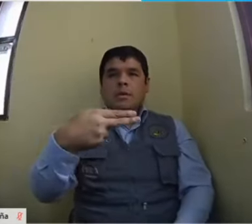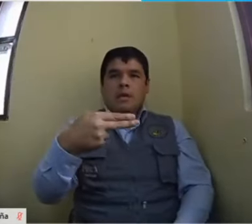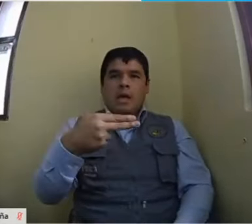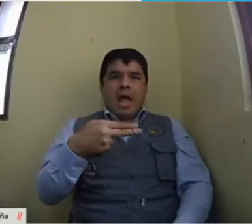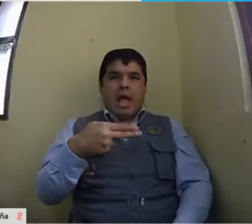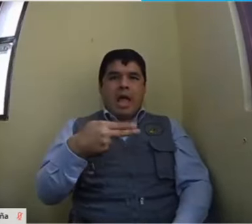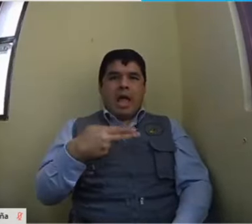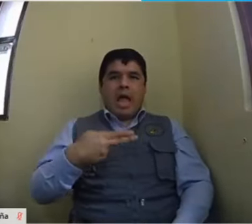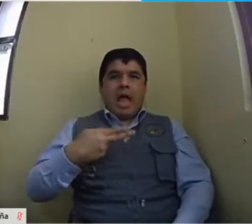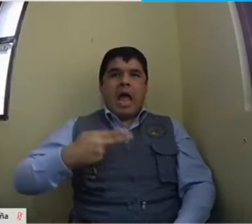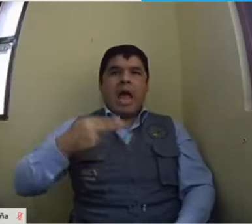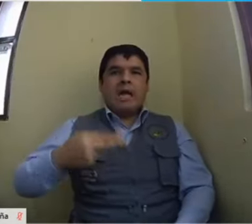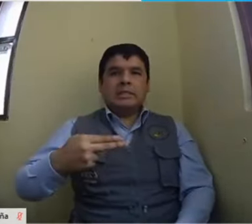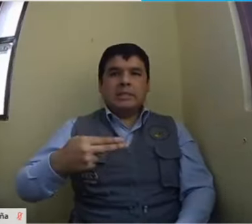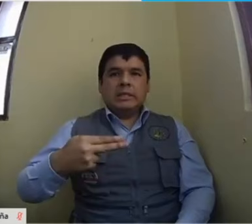es el índice y el medio,